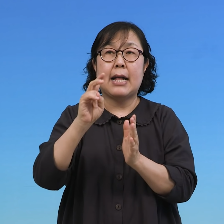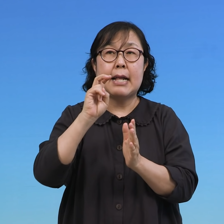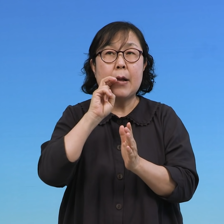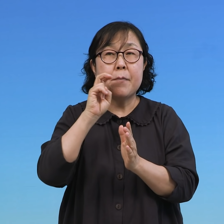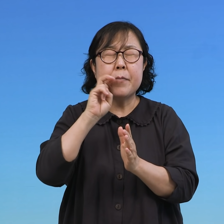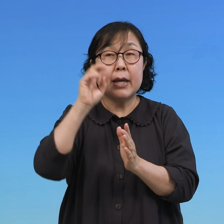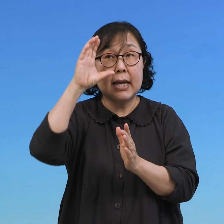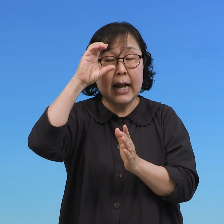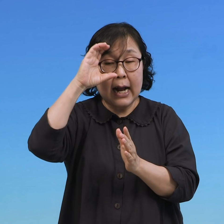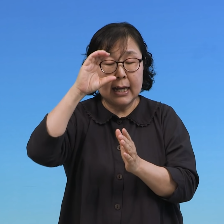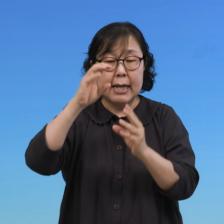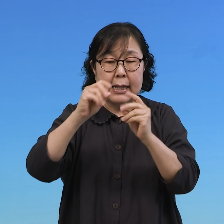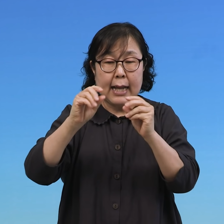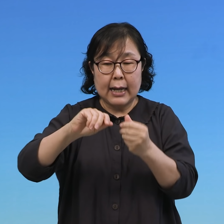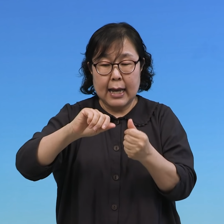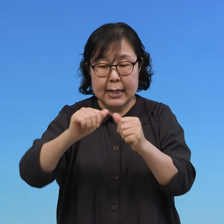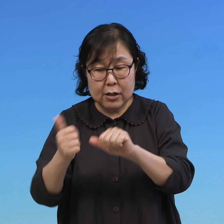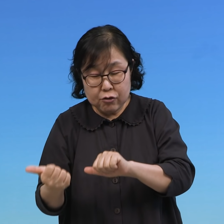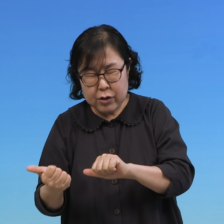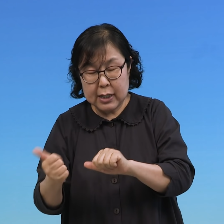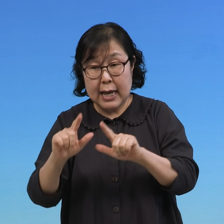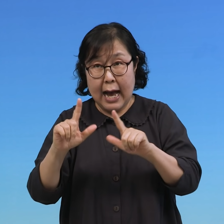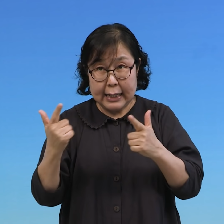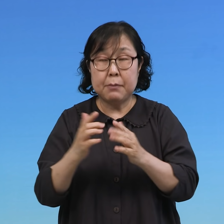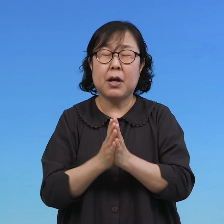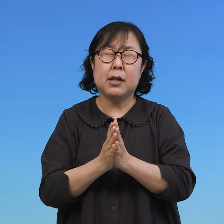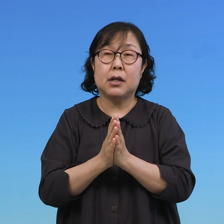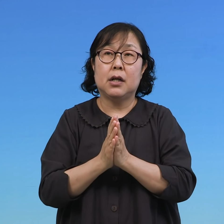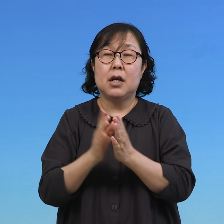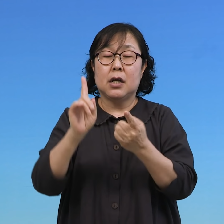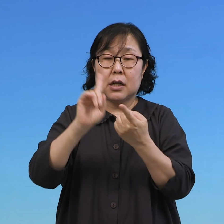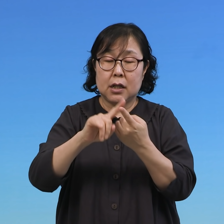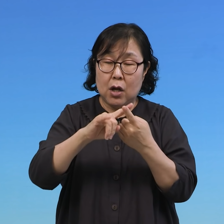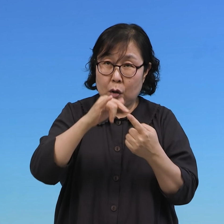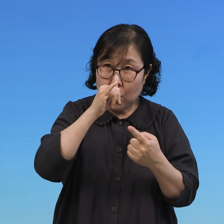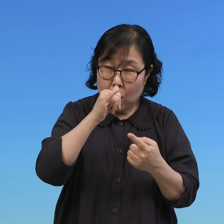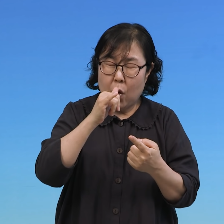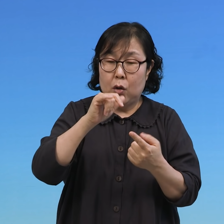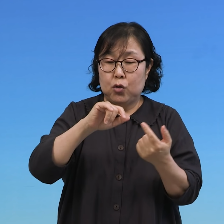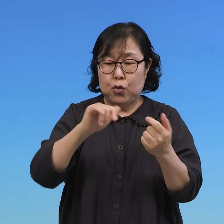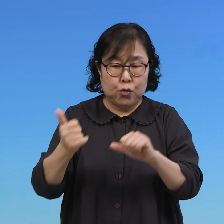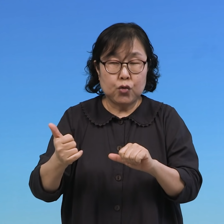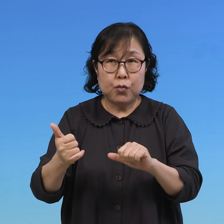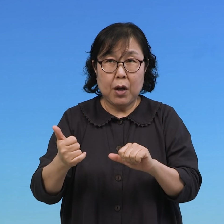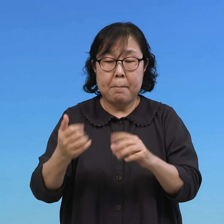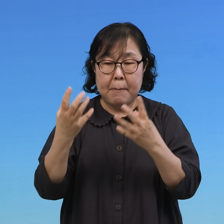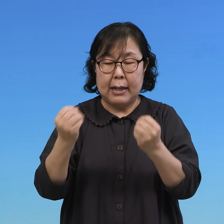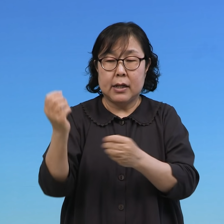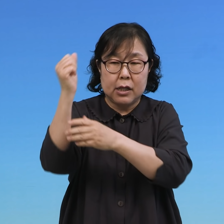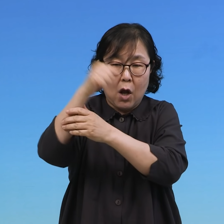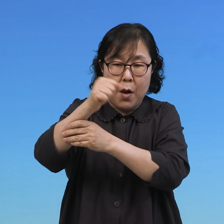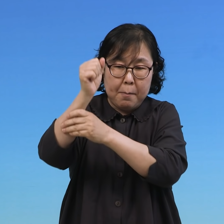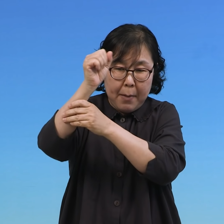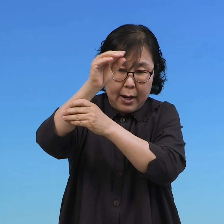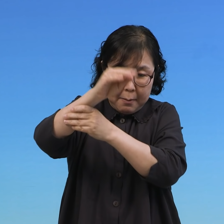죽지 않으면 하늘 그대로 있고 죽으면 많은 열매를 맺는다는 말씀을 주신 바로 다음에 우리에게 하시는 권면